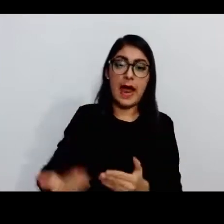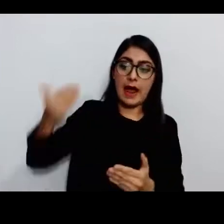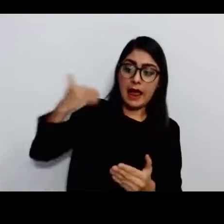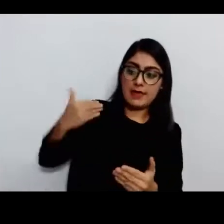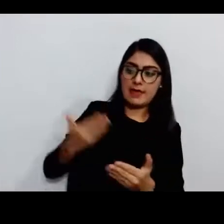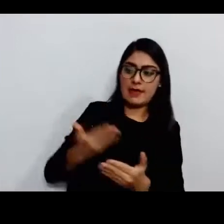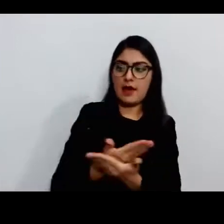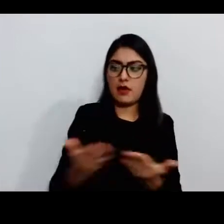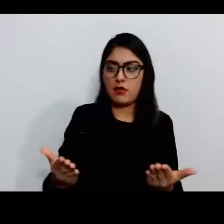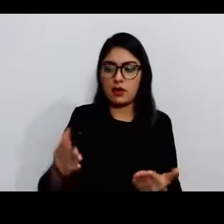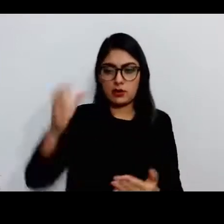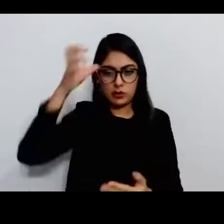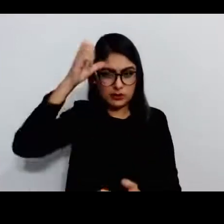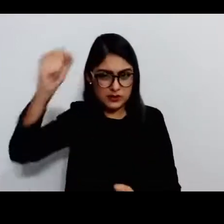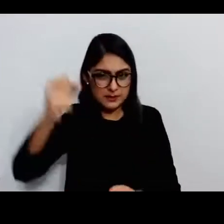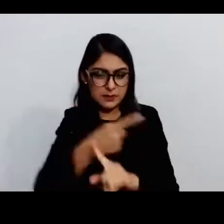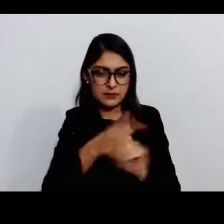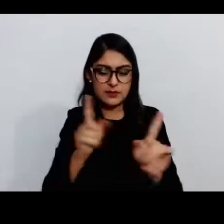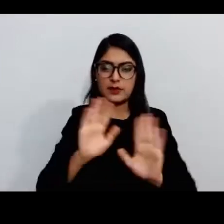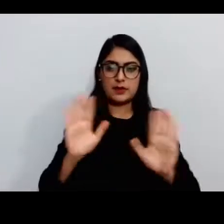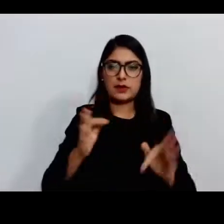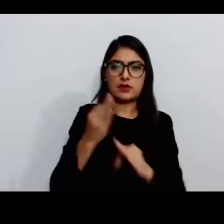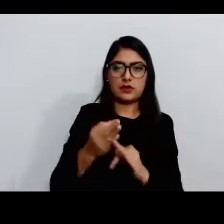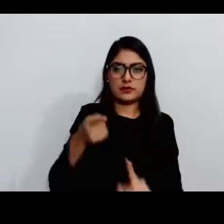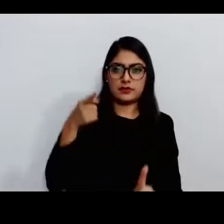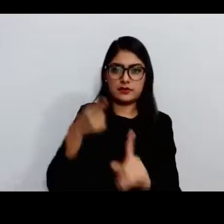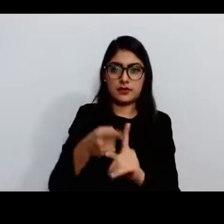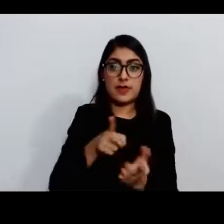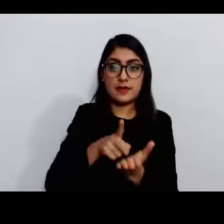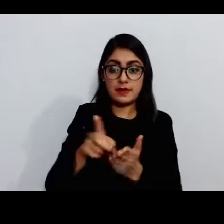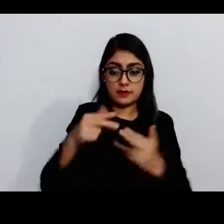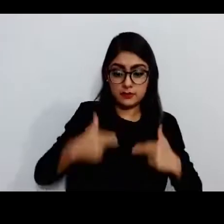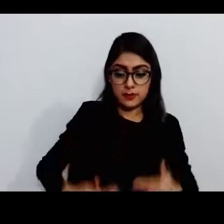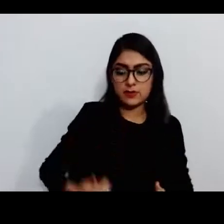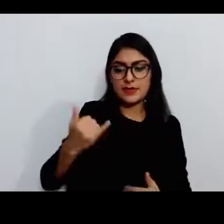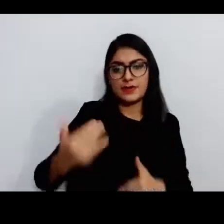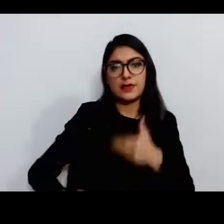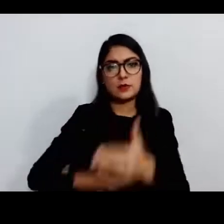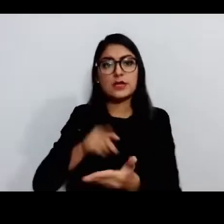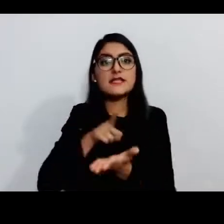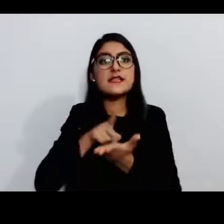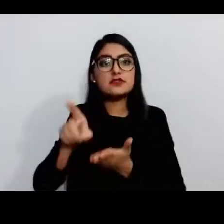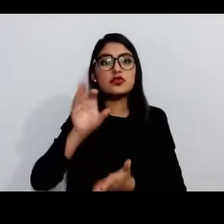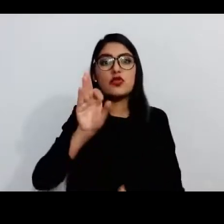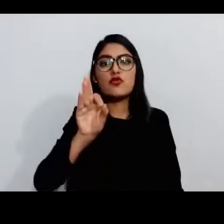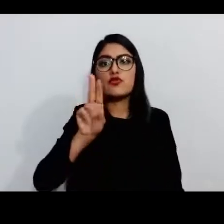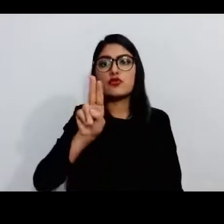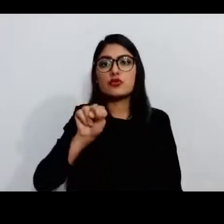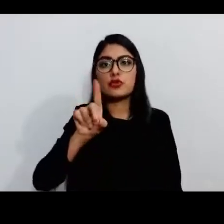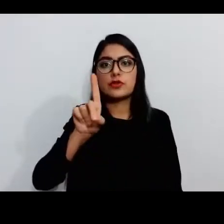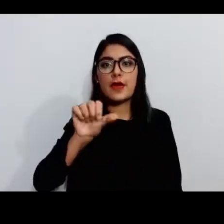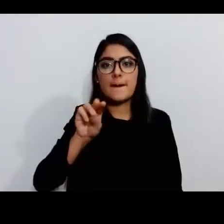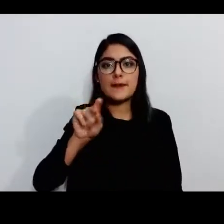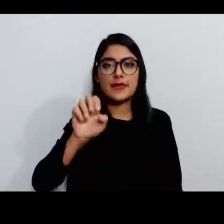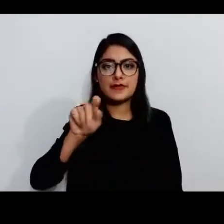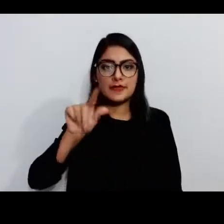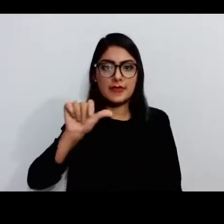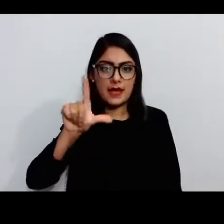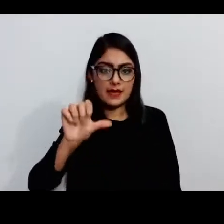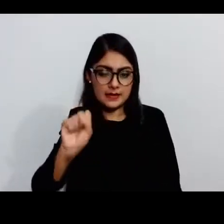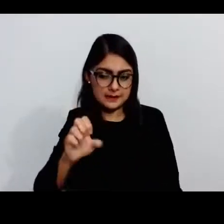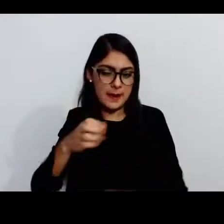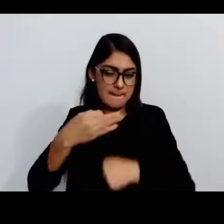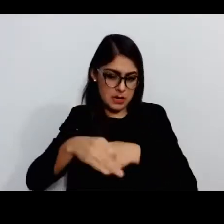adelante cuando hable de derechos humanos y derechos fundamentales, pero por ahora usemos como sinónimos estos dos conceptos, derechos humanos o